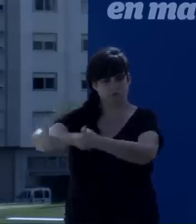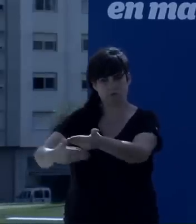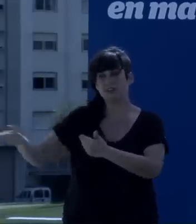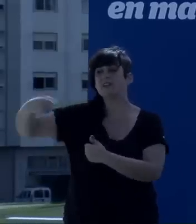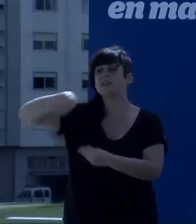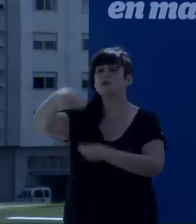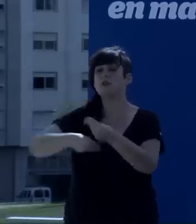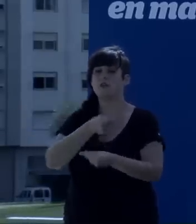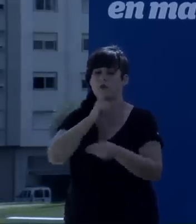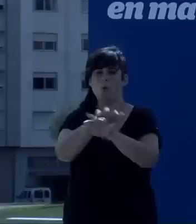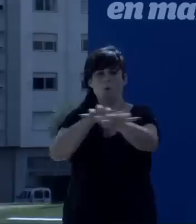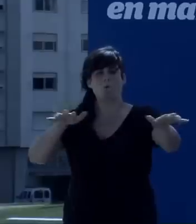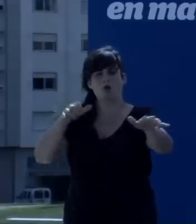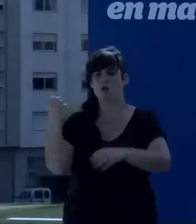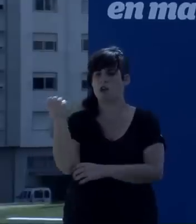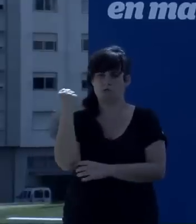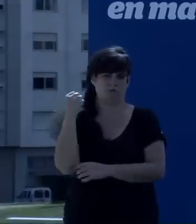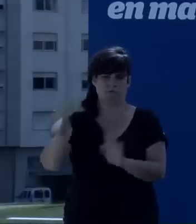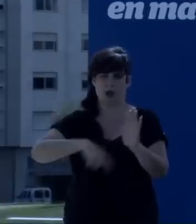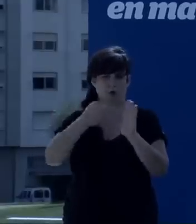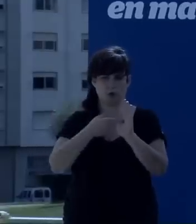maioría absoluta como partido único.